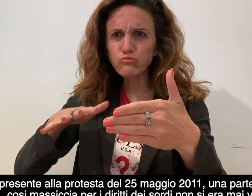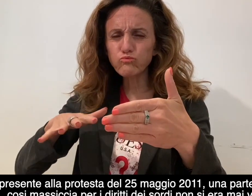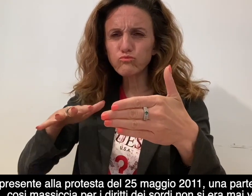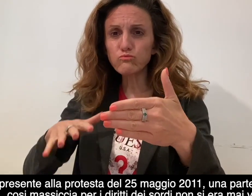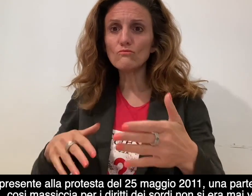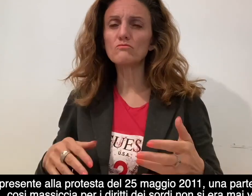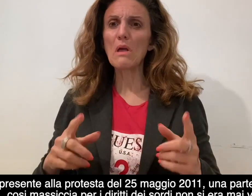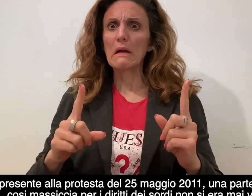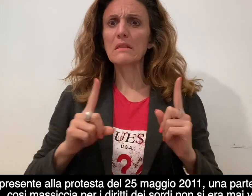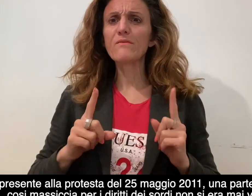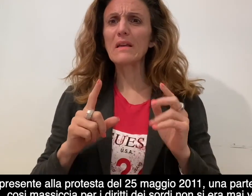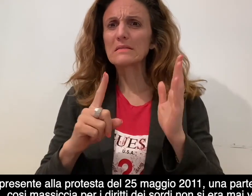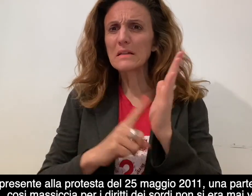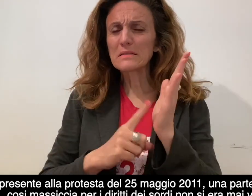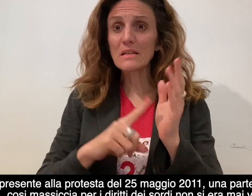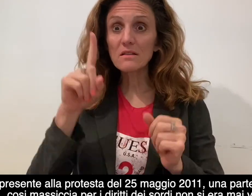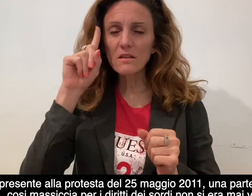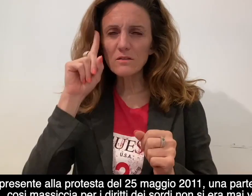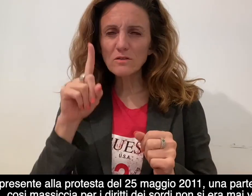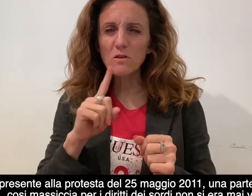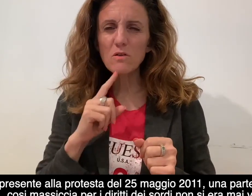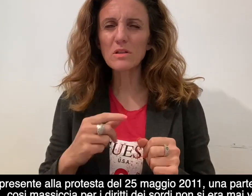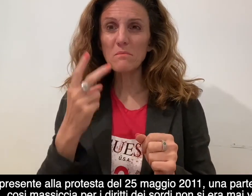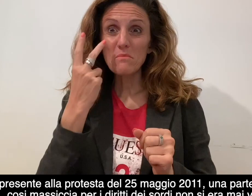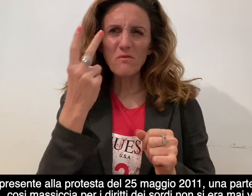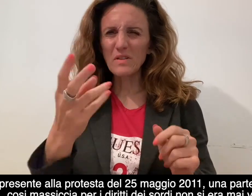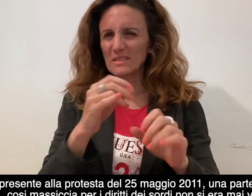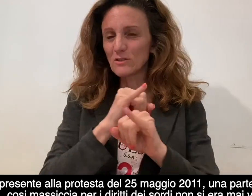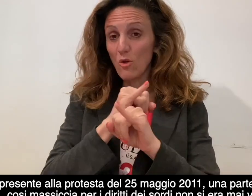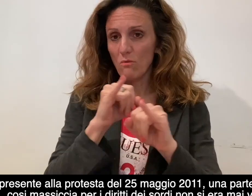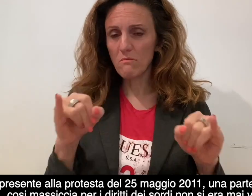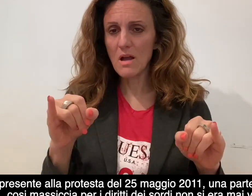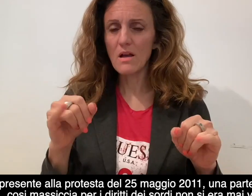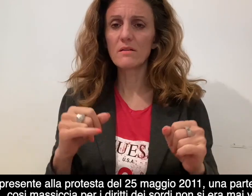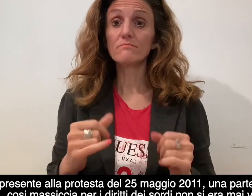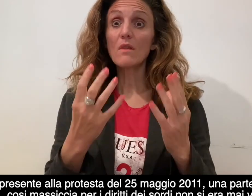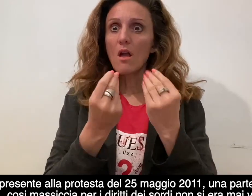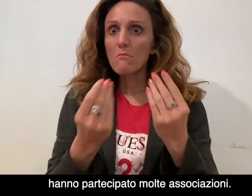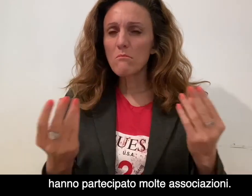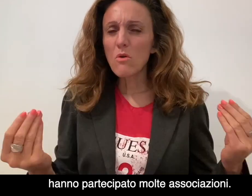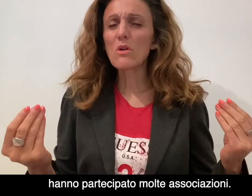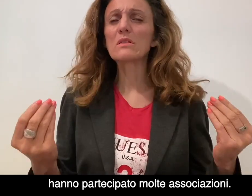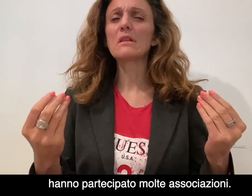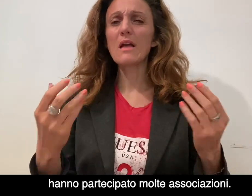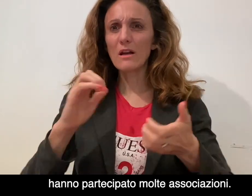a difesa dei diritti delle persone sorde non si era mai vista hanno partecipato davvero tante